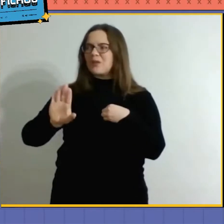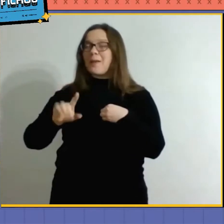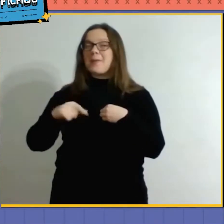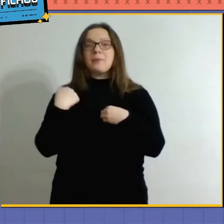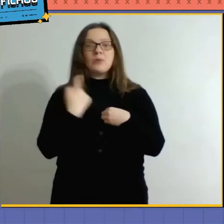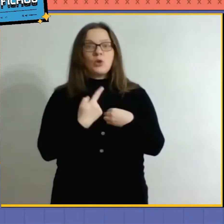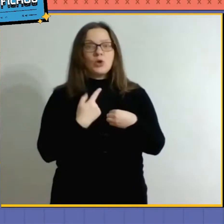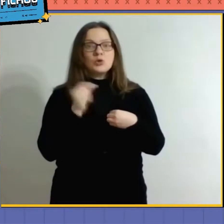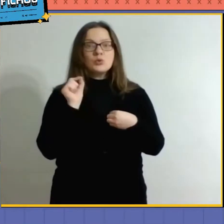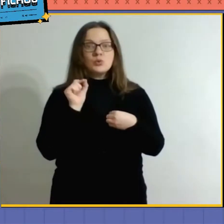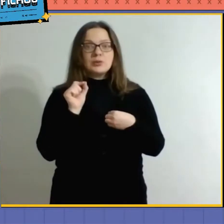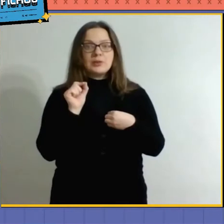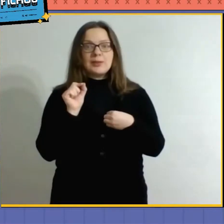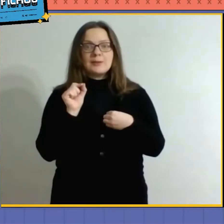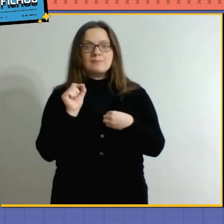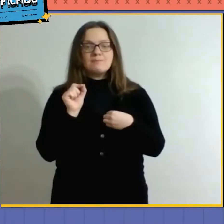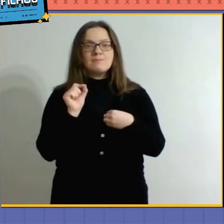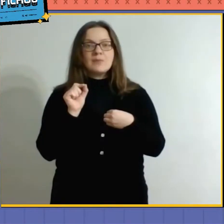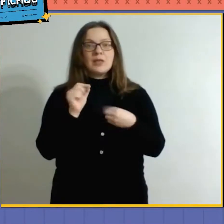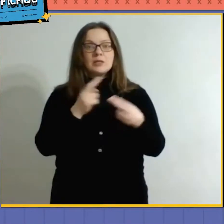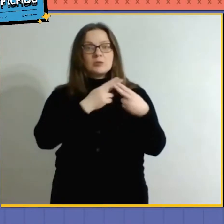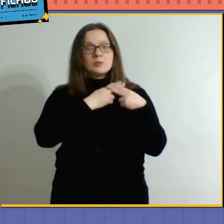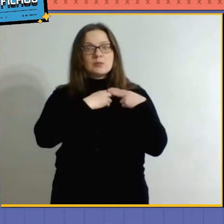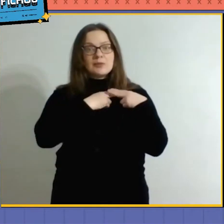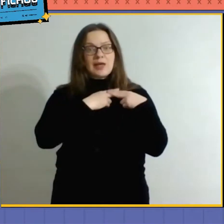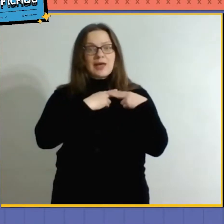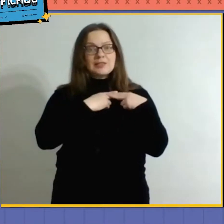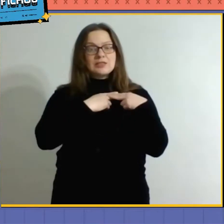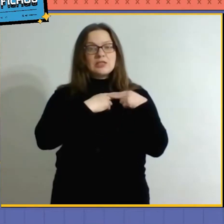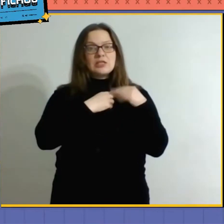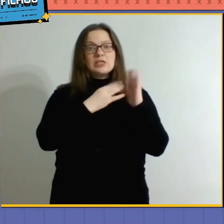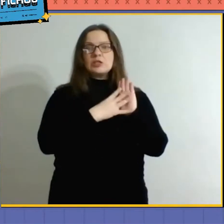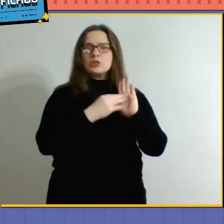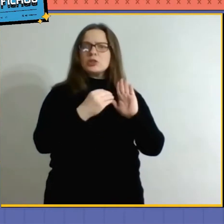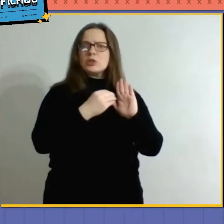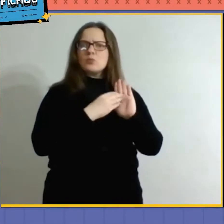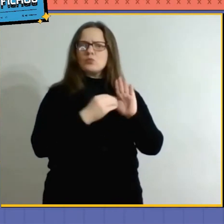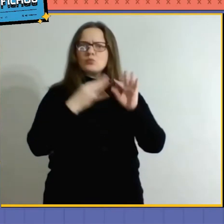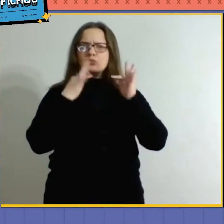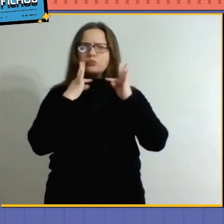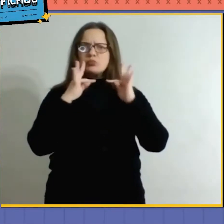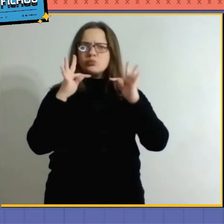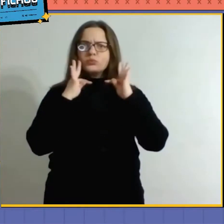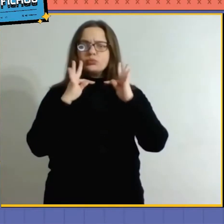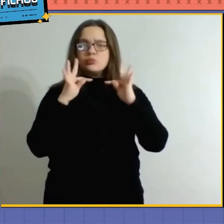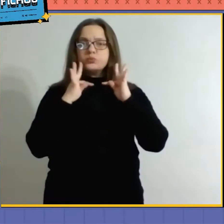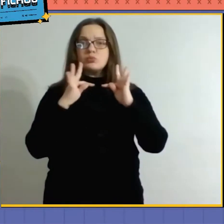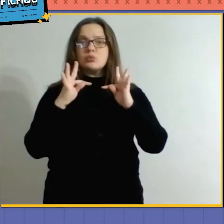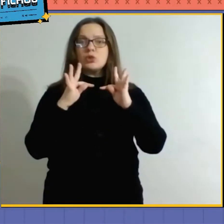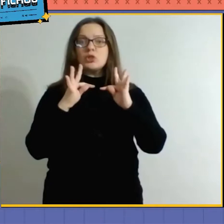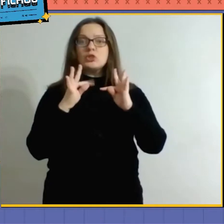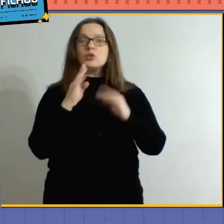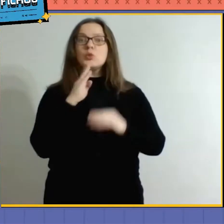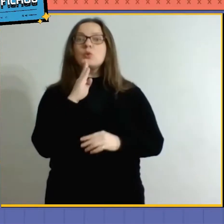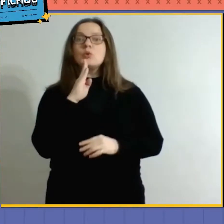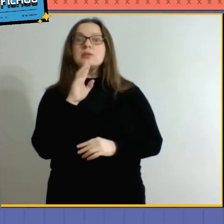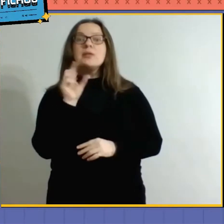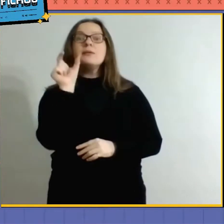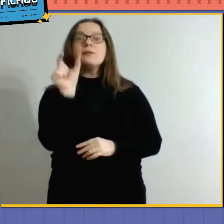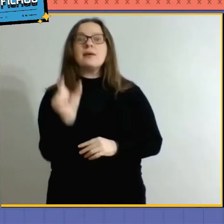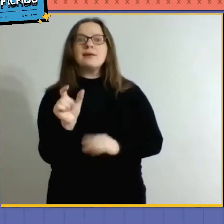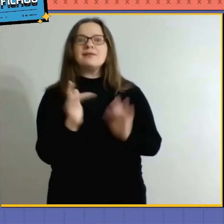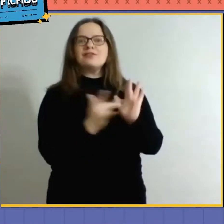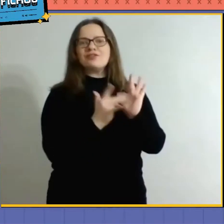sal da terra como luz do mundo para que as pessoas possam conhecer ao Senhor maravilhoso que está dentro de nós